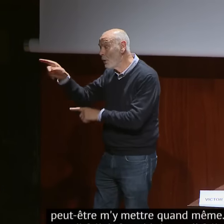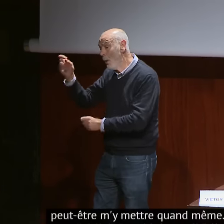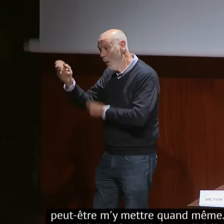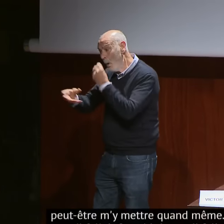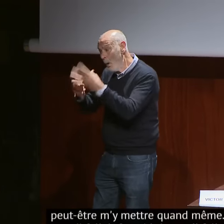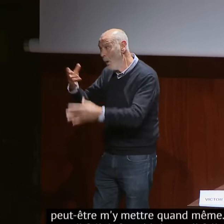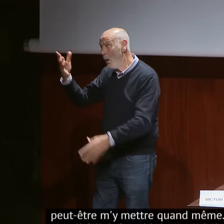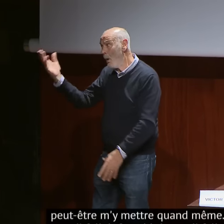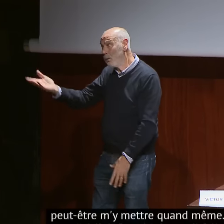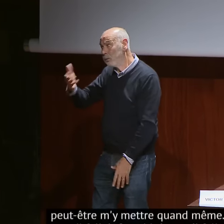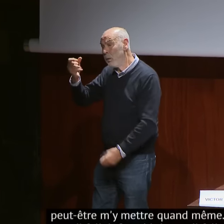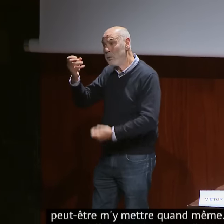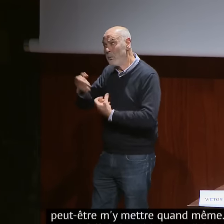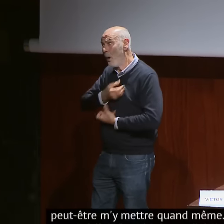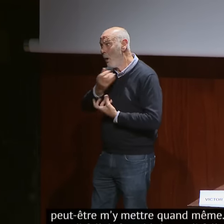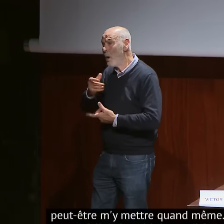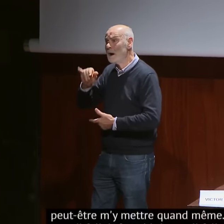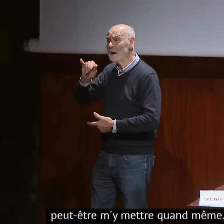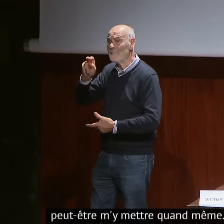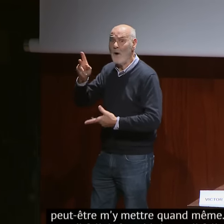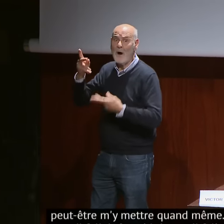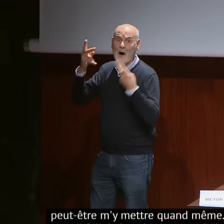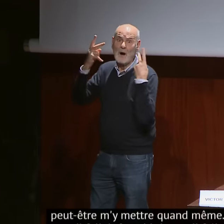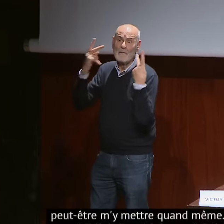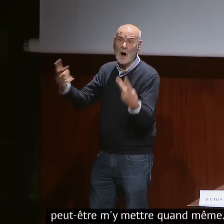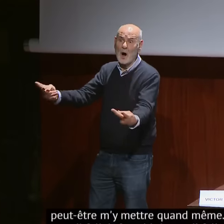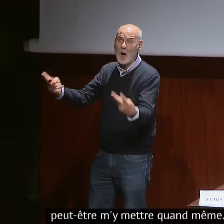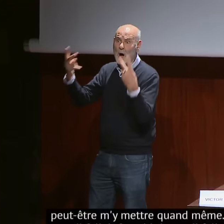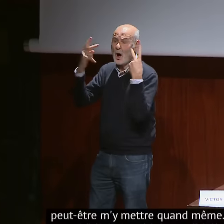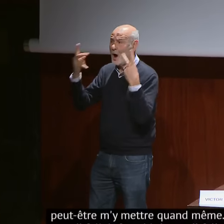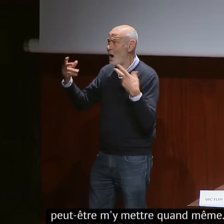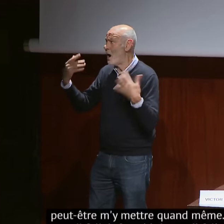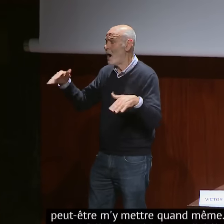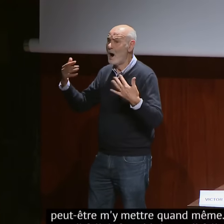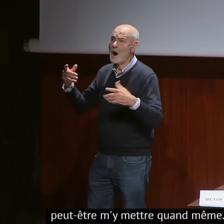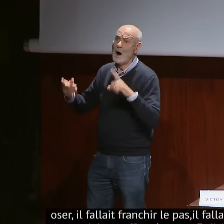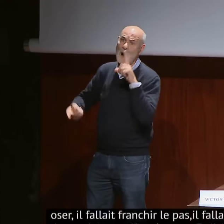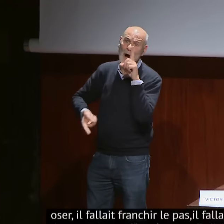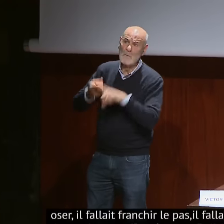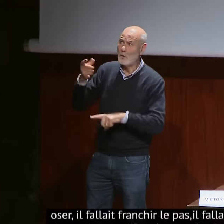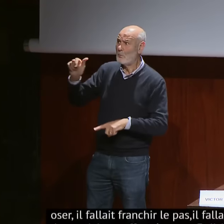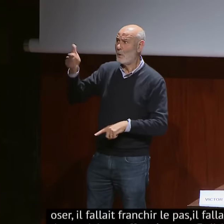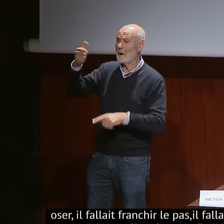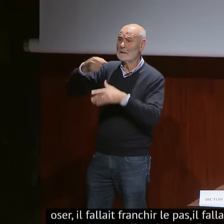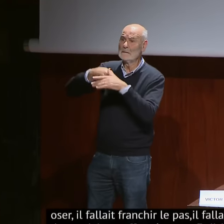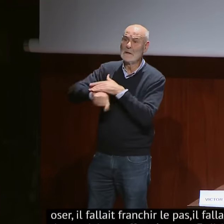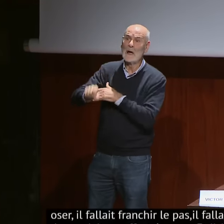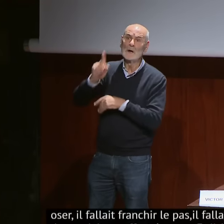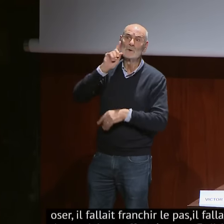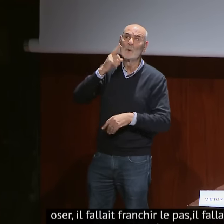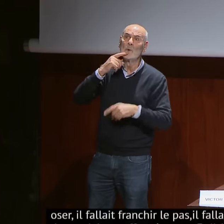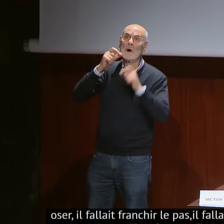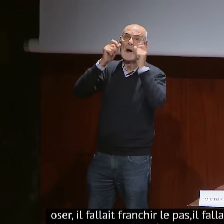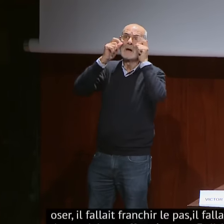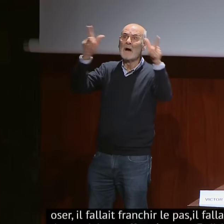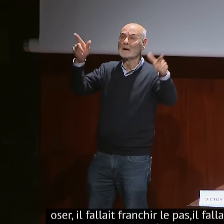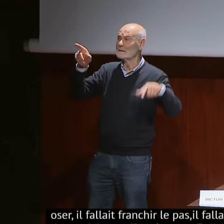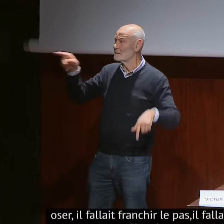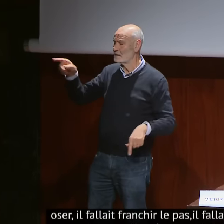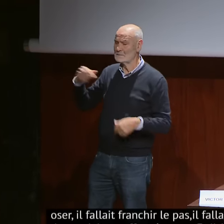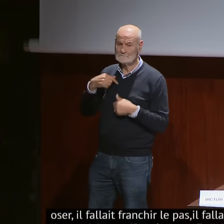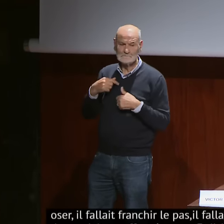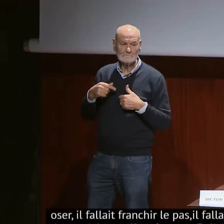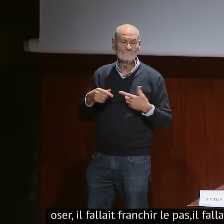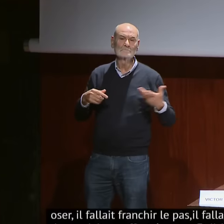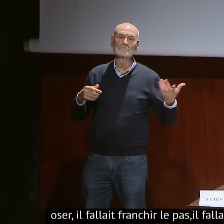Je l'avais félicité pour ça. Il m'a dit, mais toi aussi, tu pourrais écrire un livre. Tu as énormément de choses à raconter sur IVT. C'est